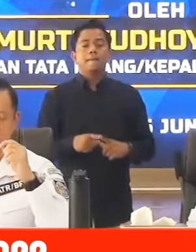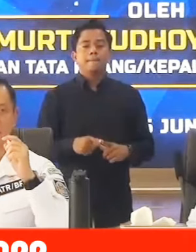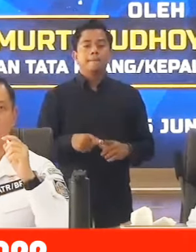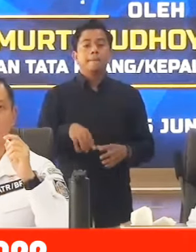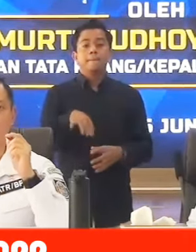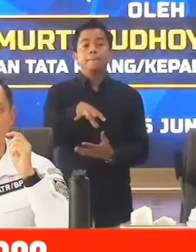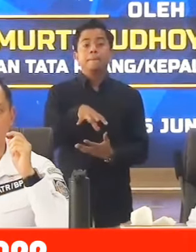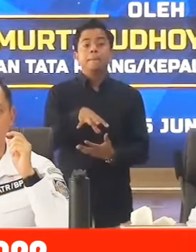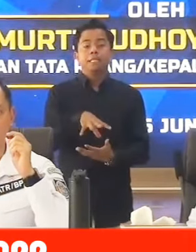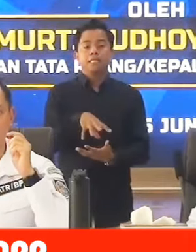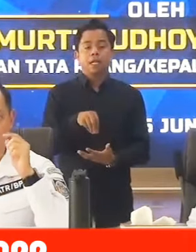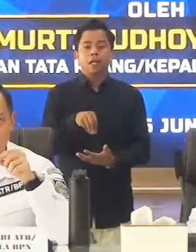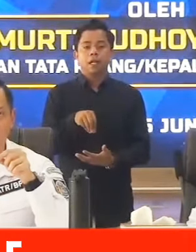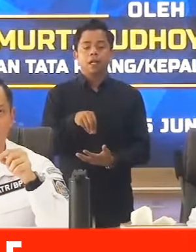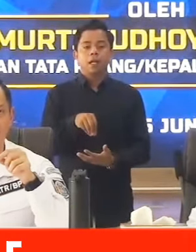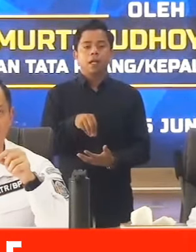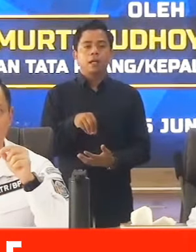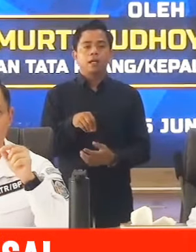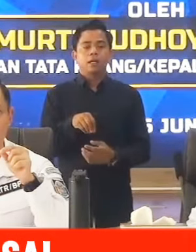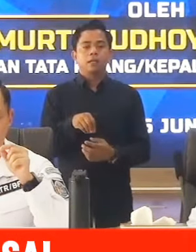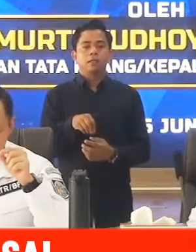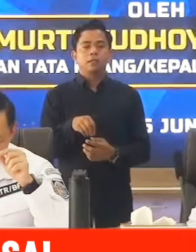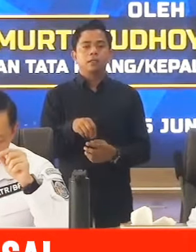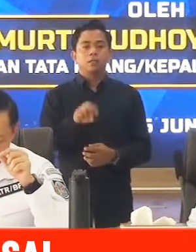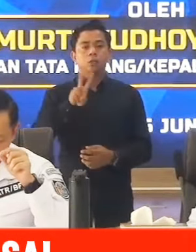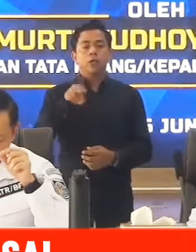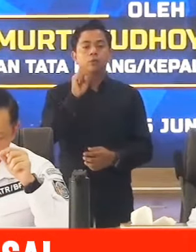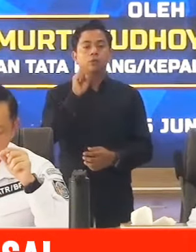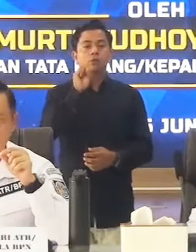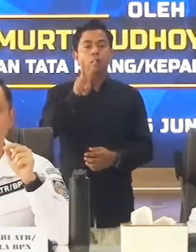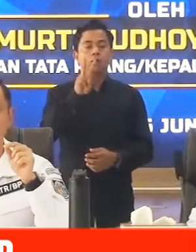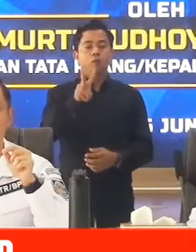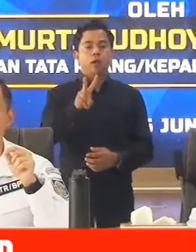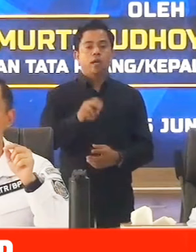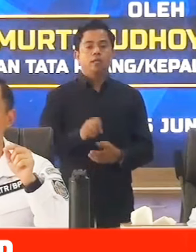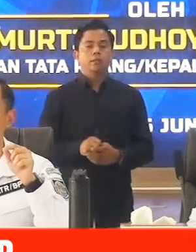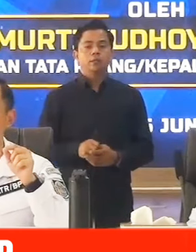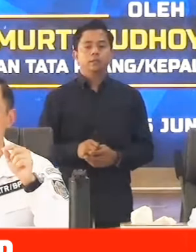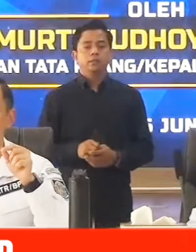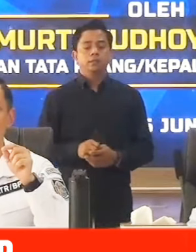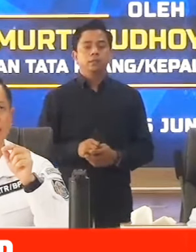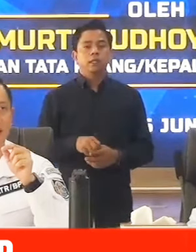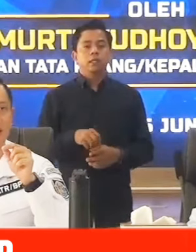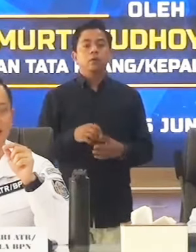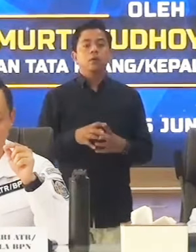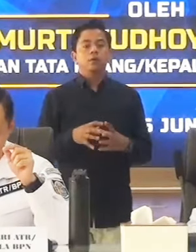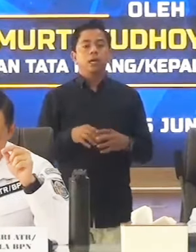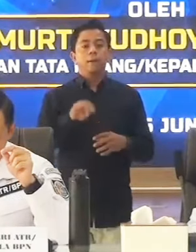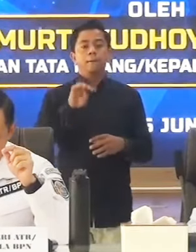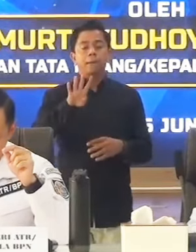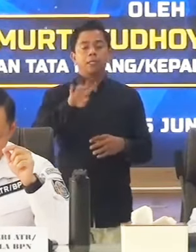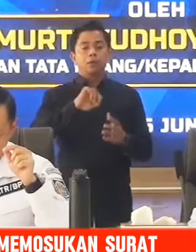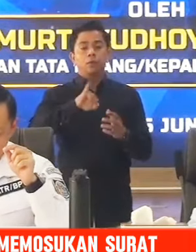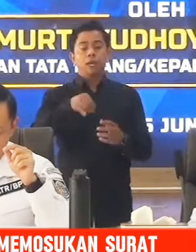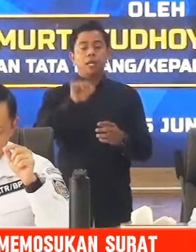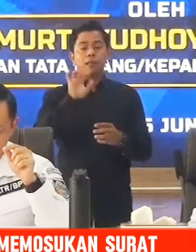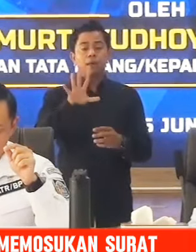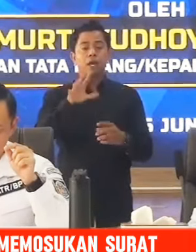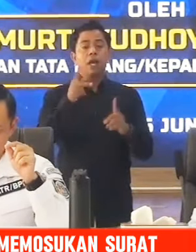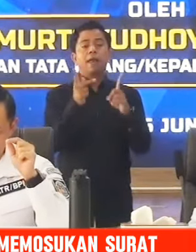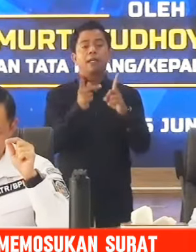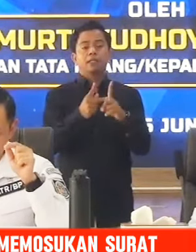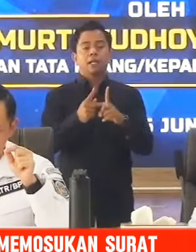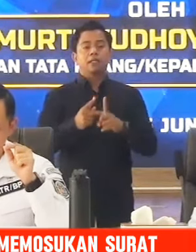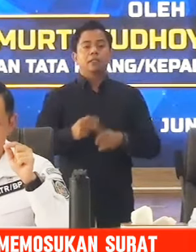pada tahun 2022, tersangka EM ini menguasai 34,5 hektar